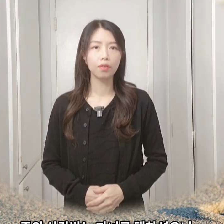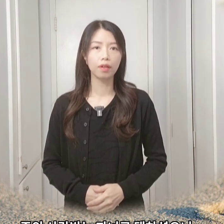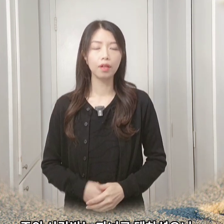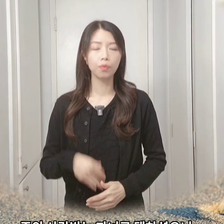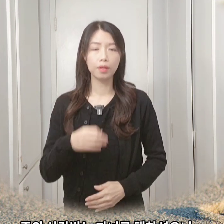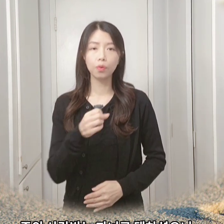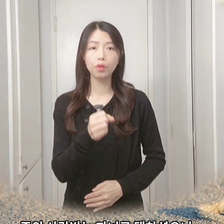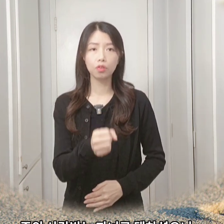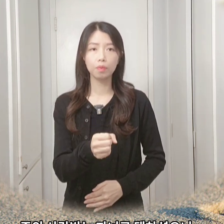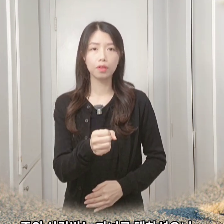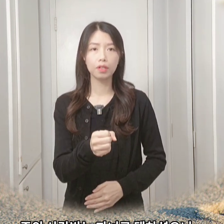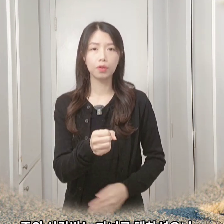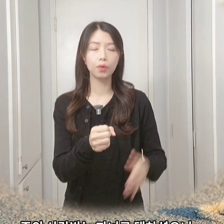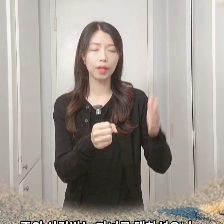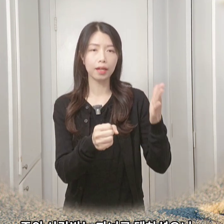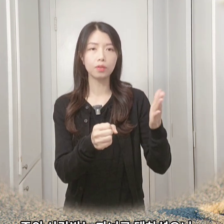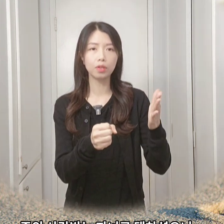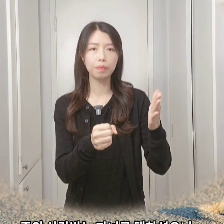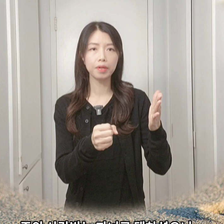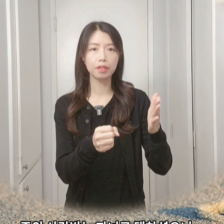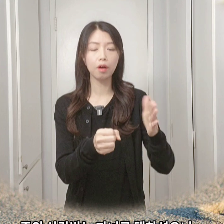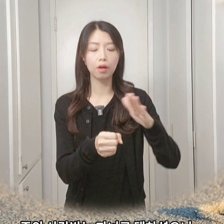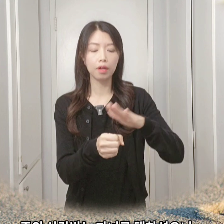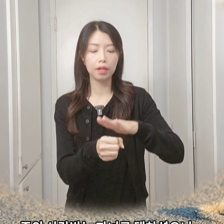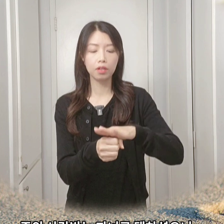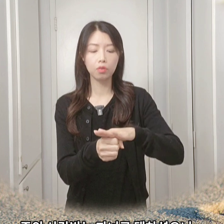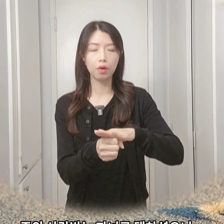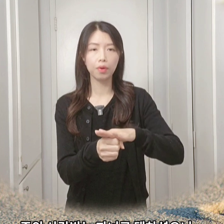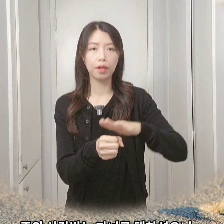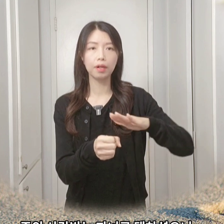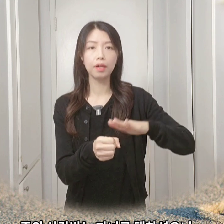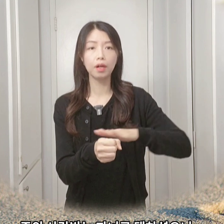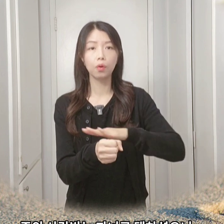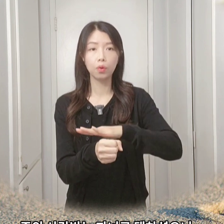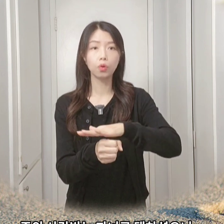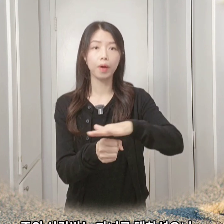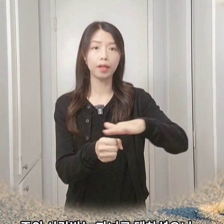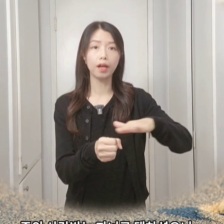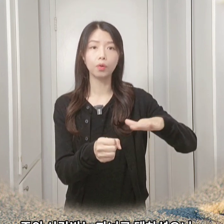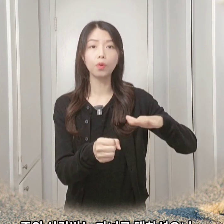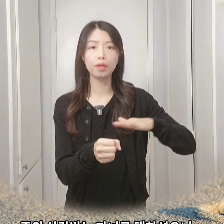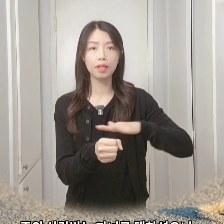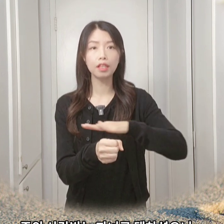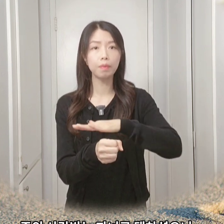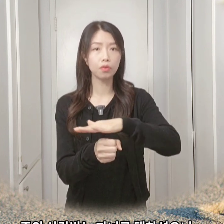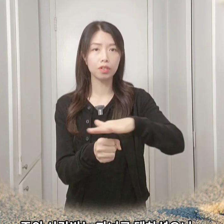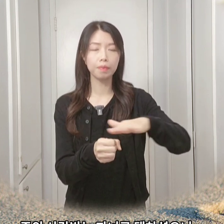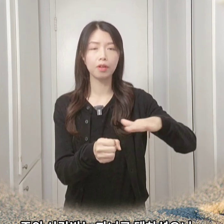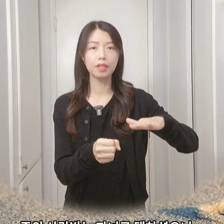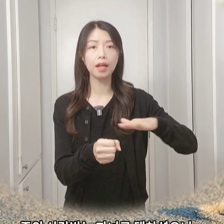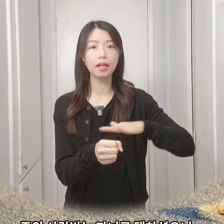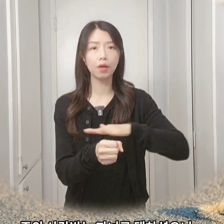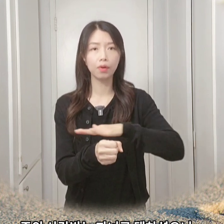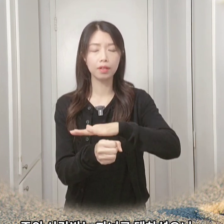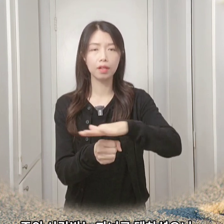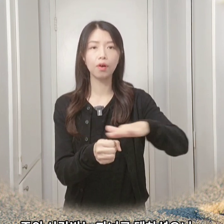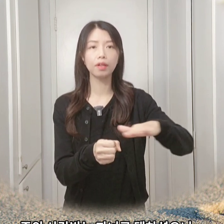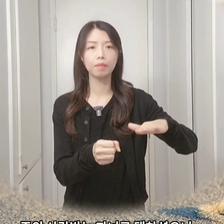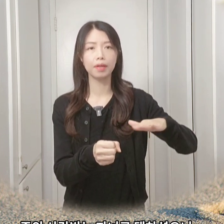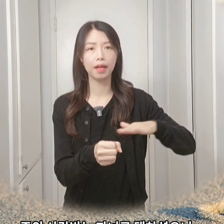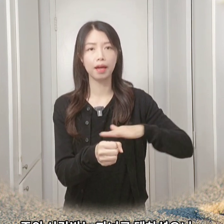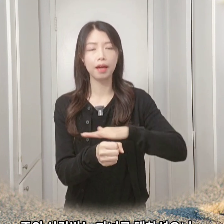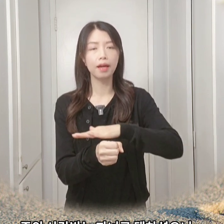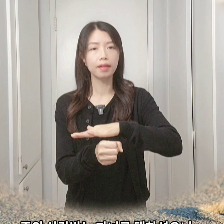뜻의 수어는 왼손을 주먹 쥐시고 다른 손을 펴셔서 이 주먹 위를 오른쪽 방향으로 쓰다듬어 주시면 사랑이라고 한 뜻의